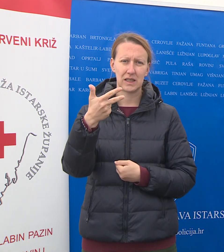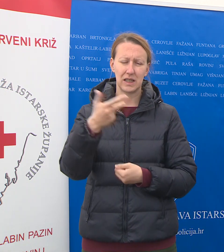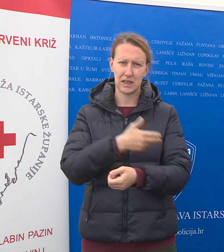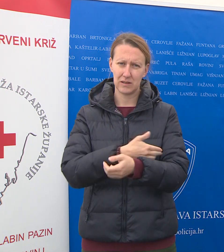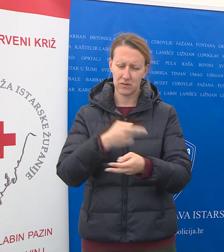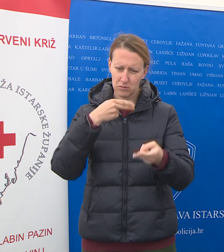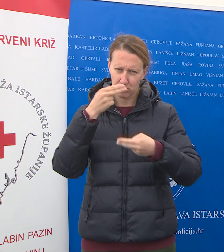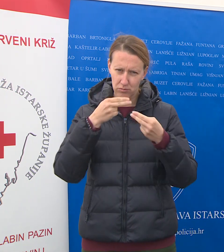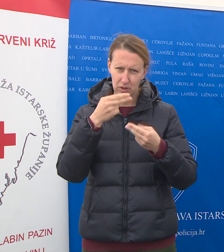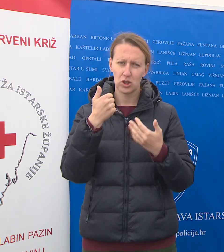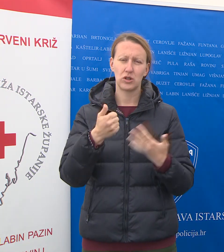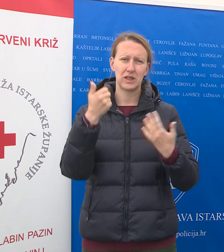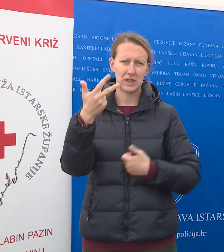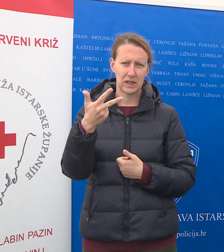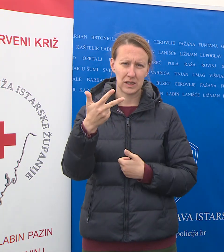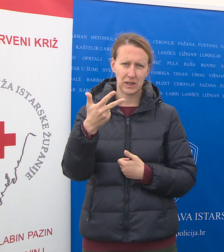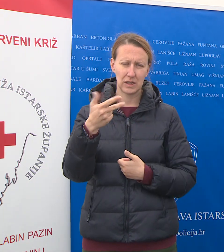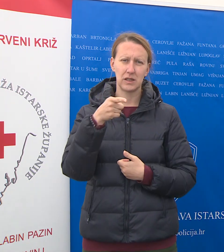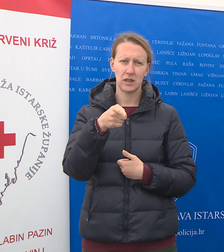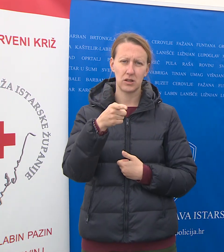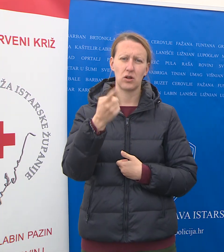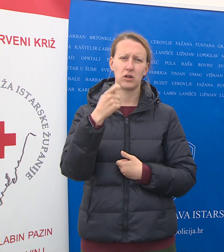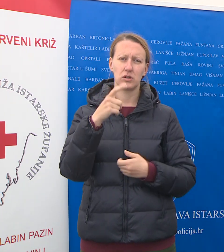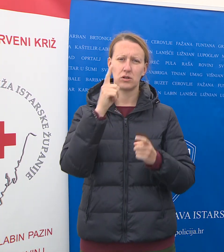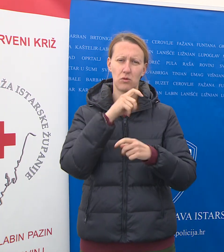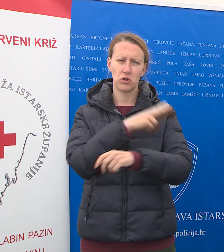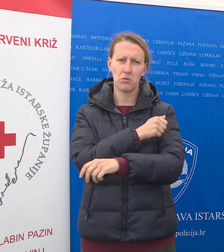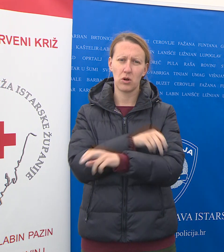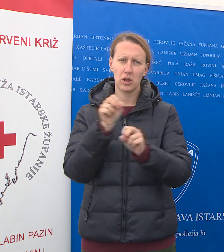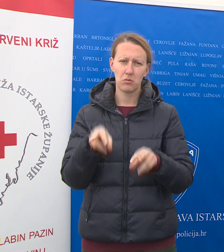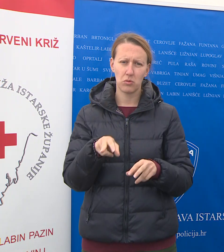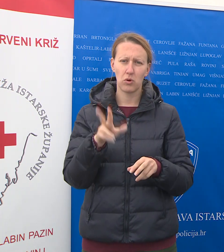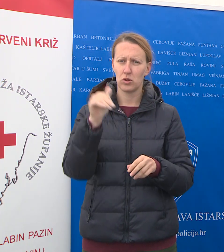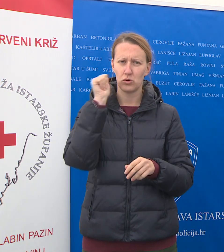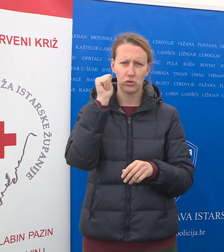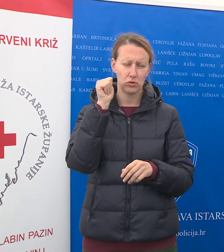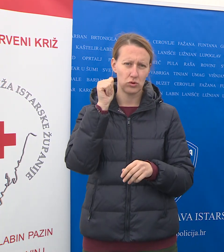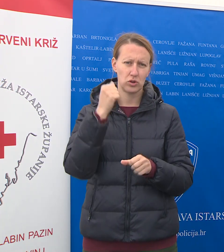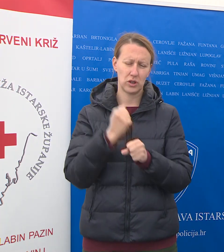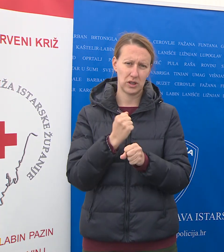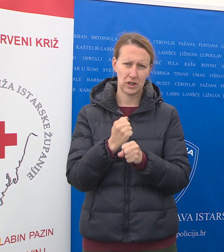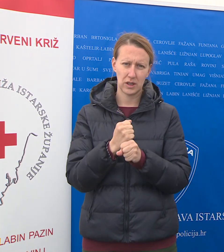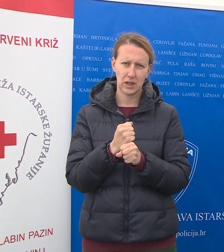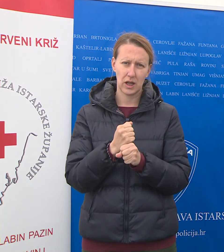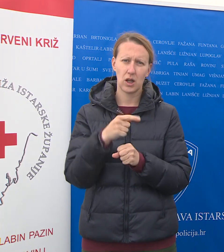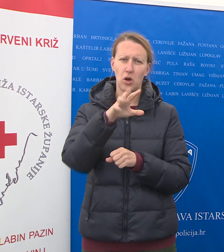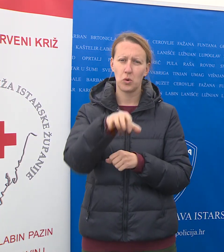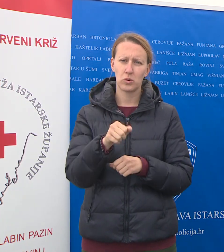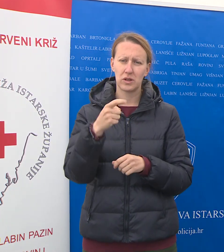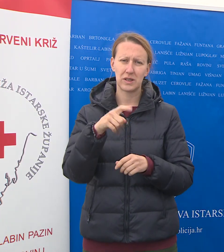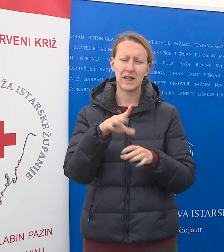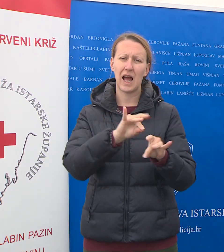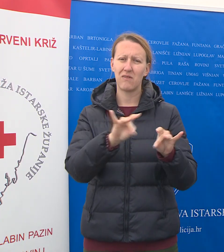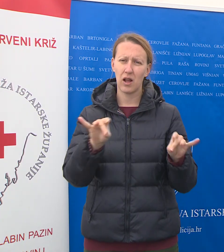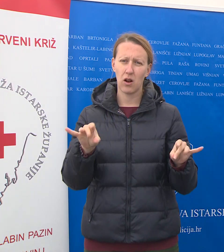uzorka. 63 uzorka i to iz opće bolnice Pula tijekom jučerašnjeg rada je uzeto iz odjela